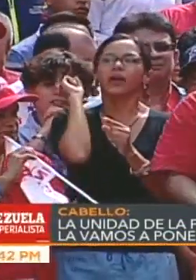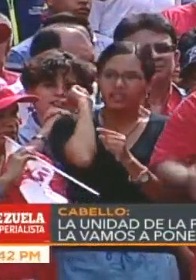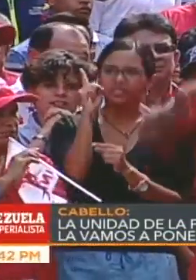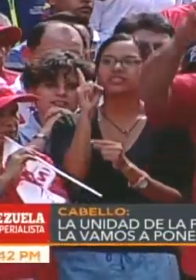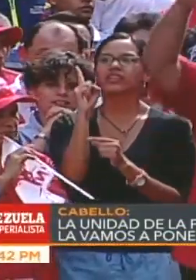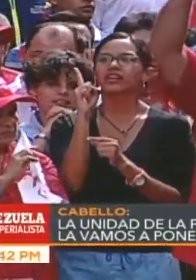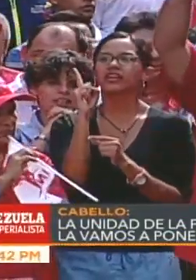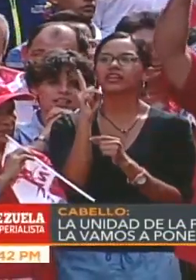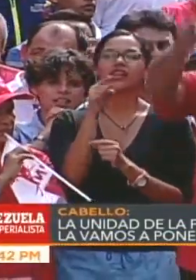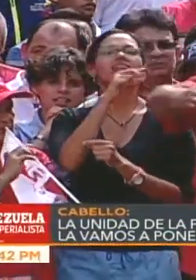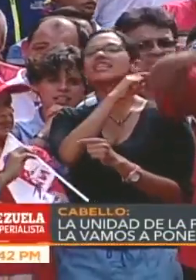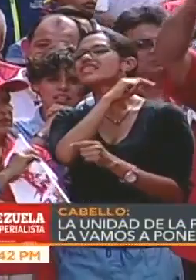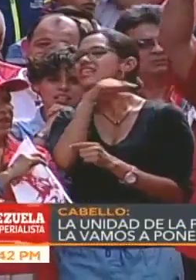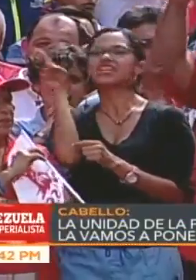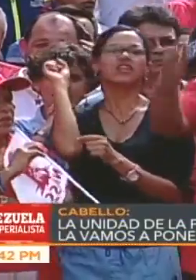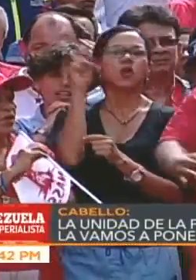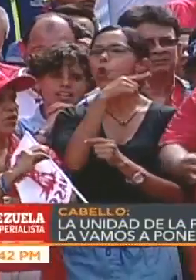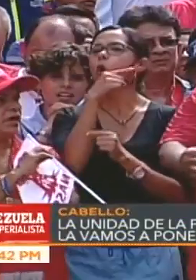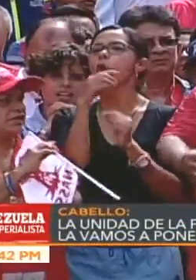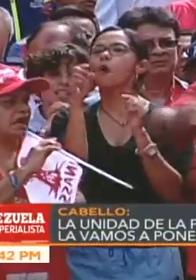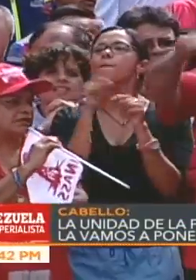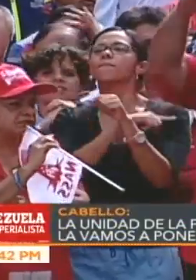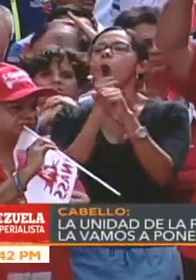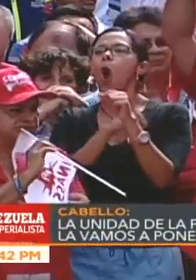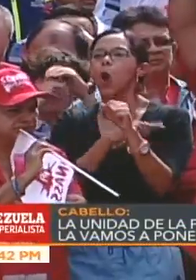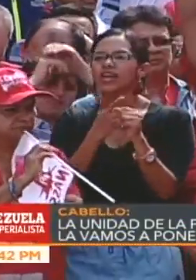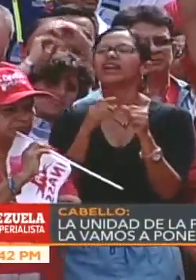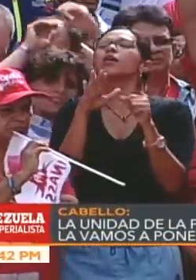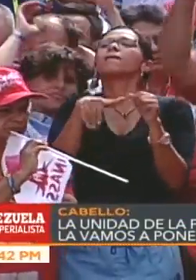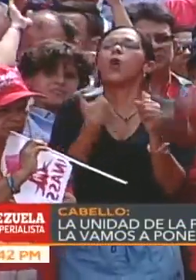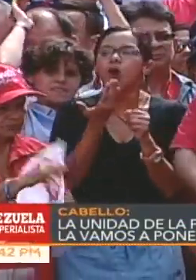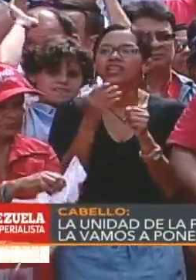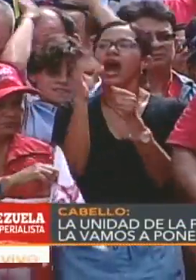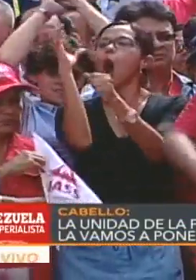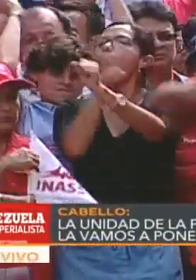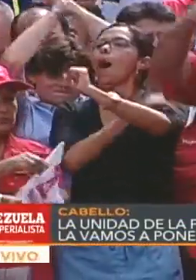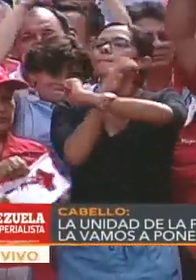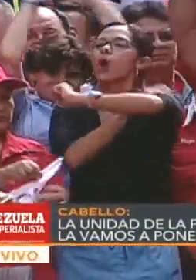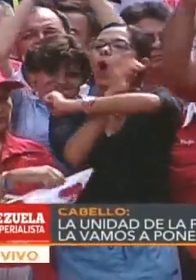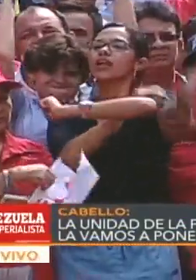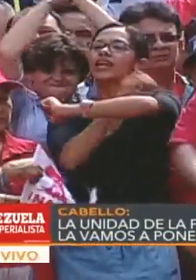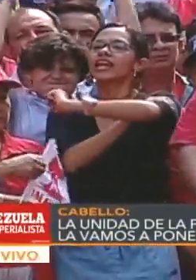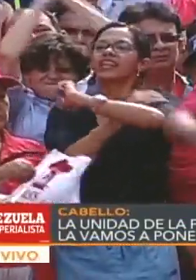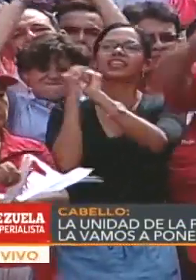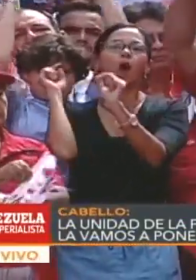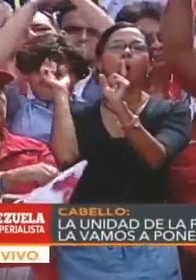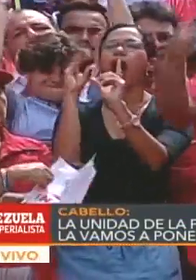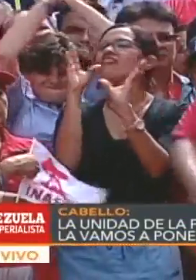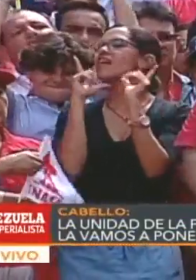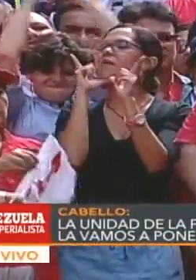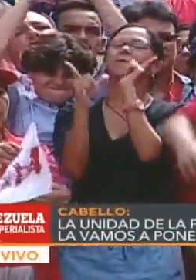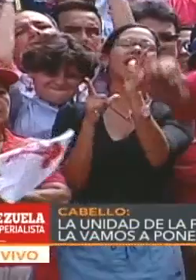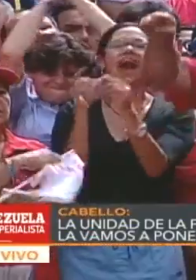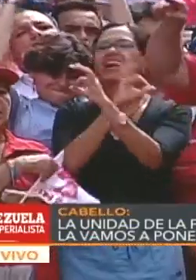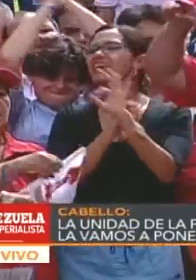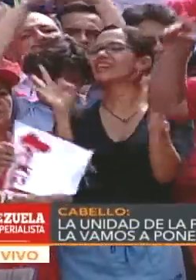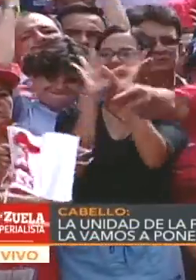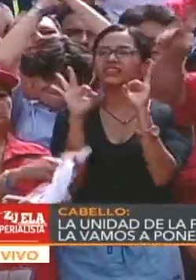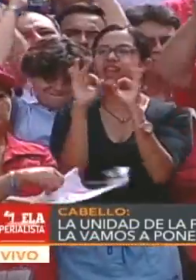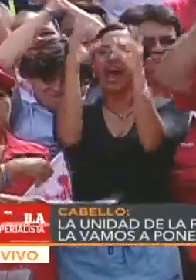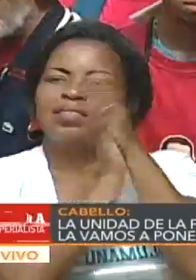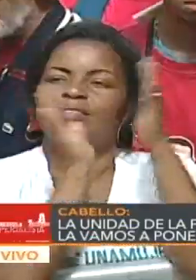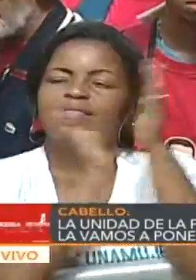además, ningún poder constituido podrá oponerse, objetar de forma alguna